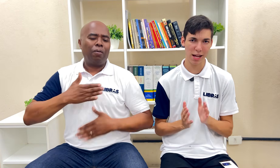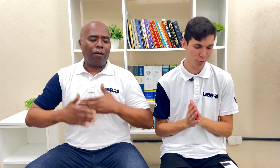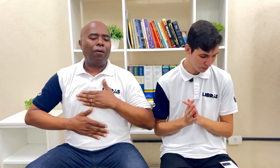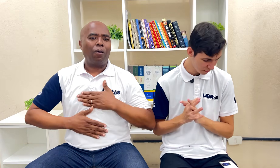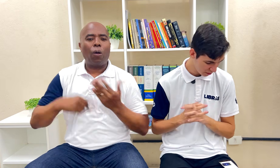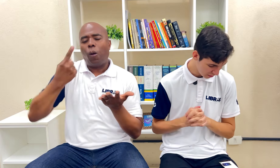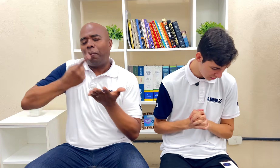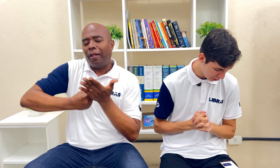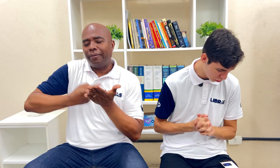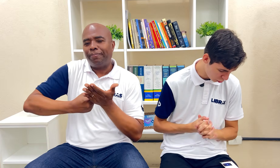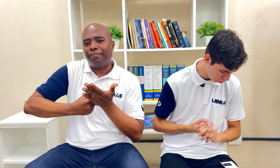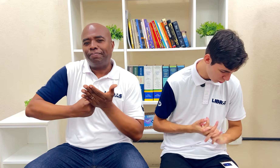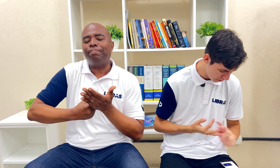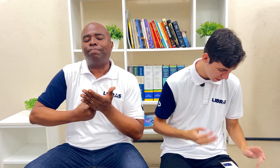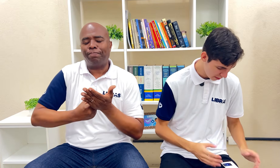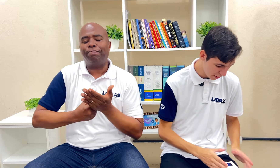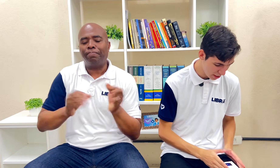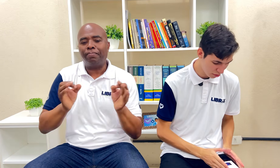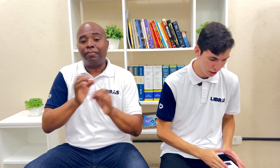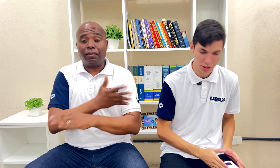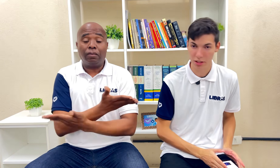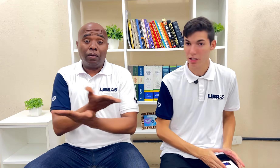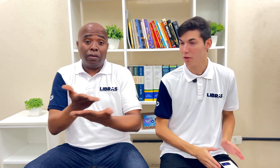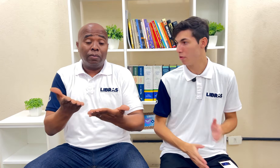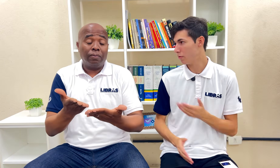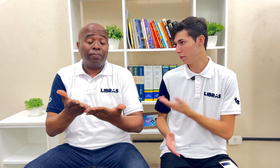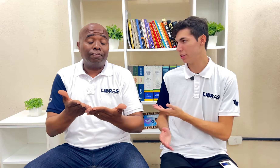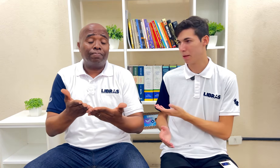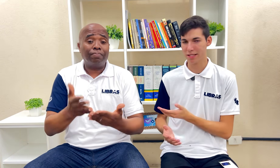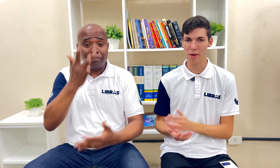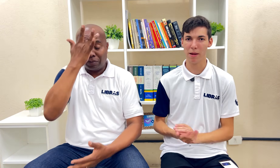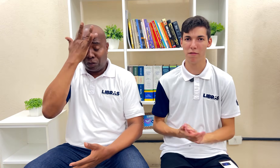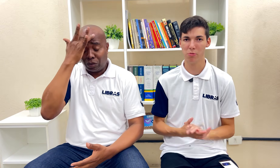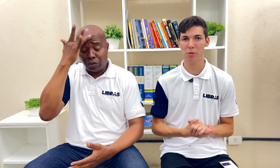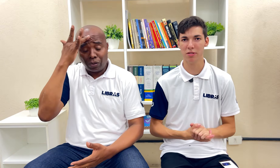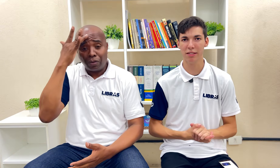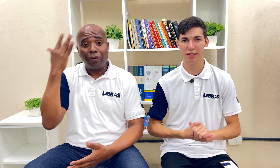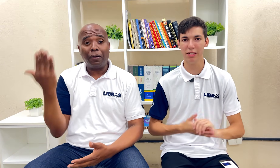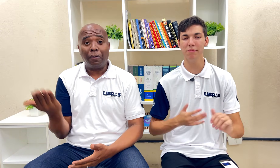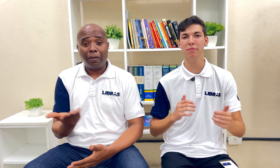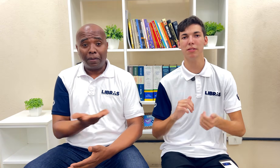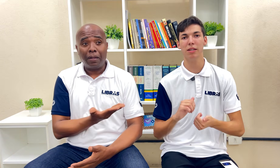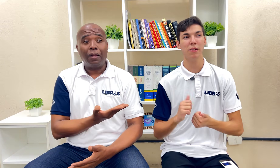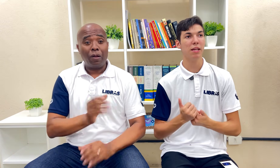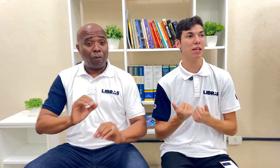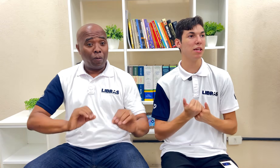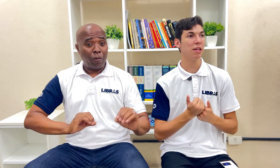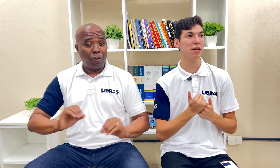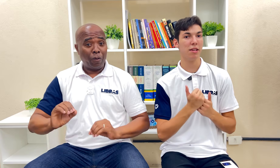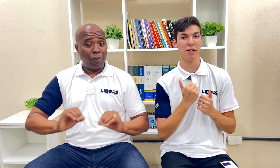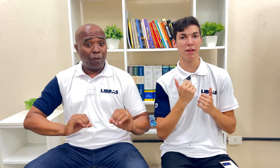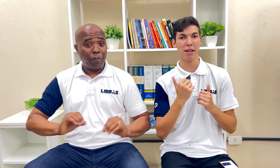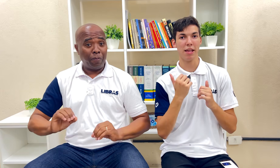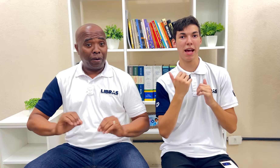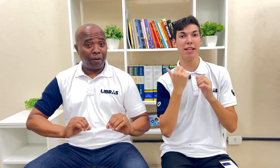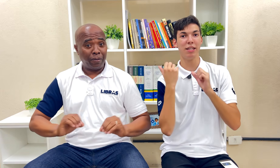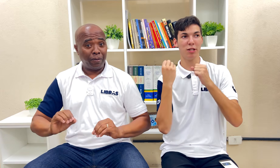Combinado? Fechou. Então é isso, gente. Vou deixar passar a palavra para o Bruno Santana. E aí deixa ele só